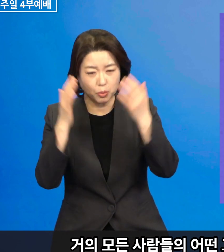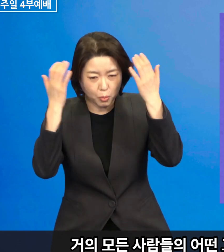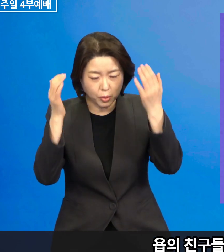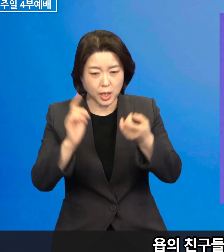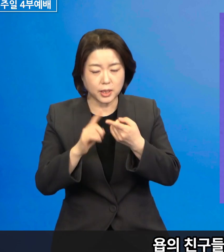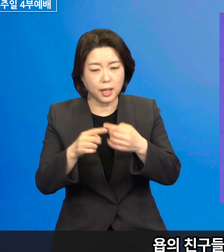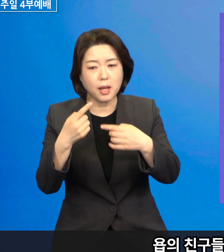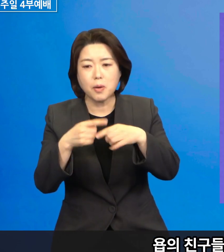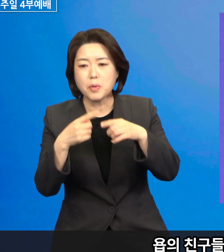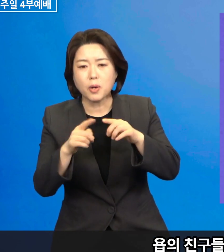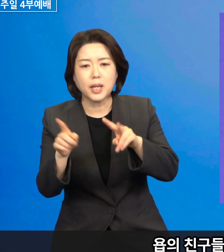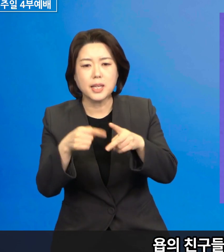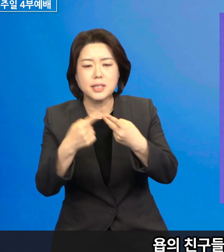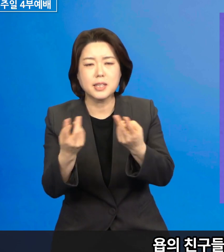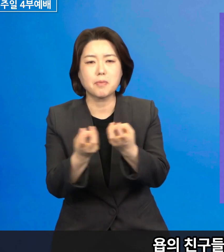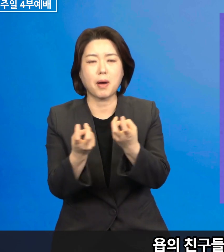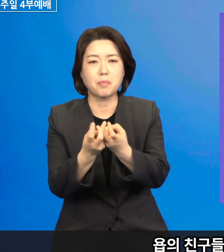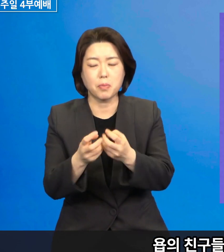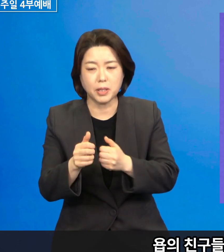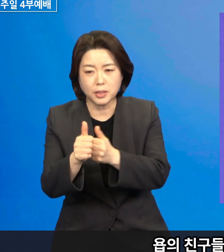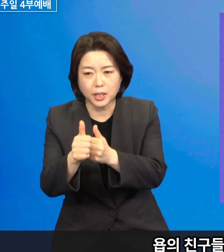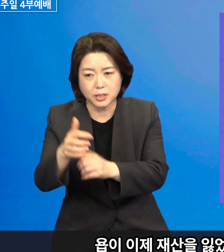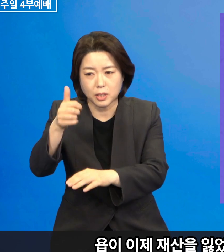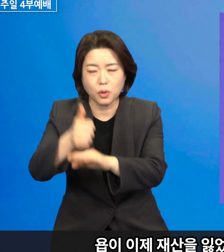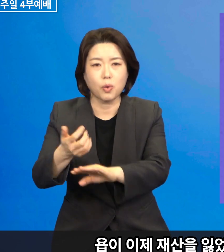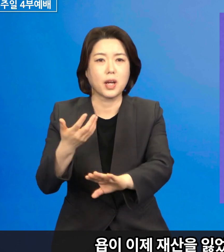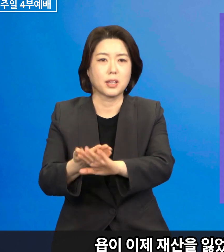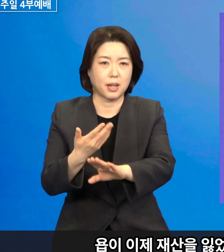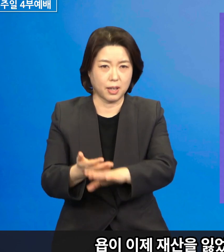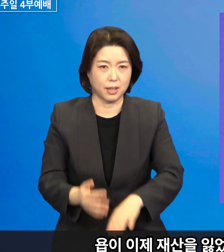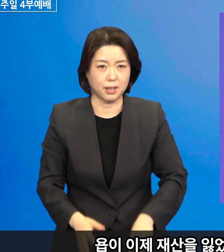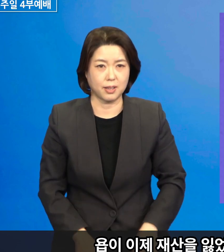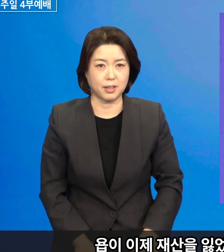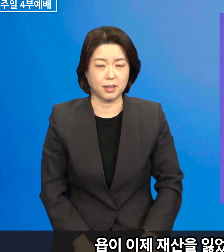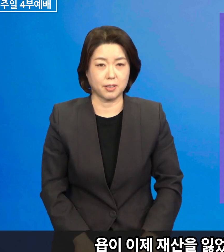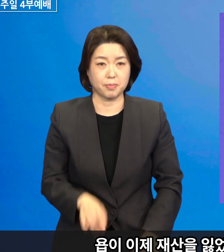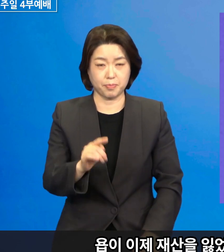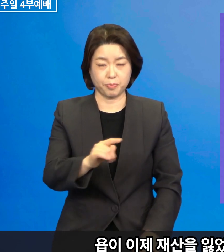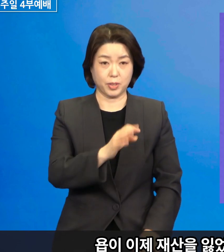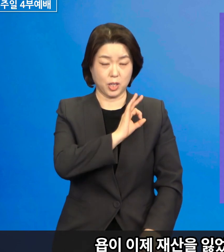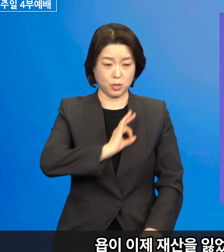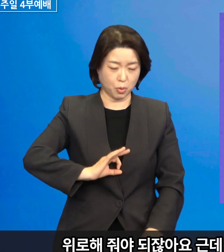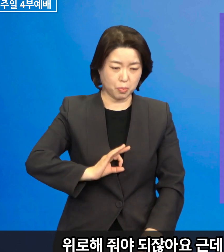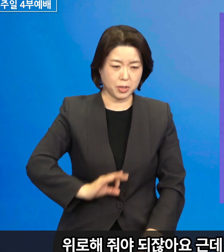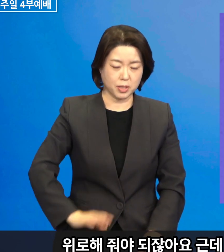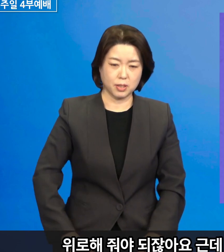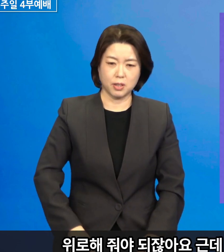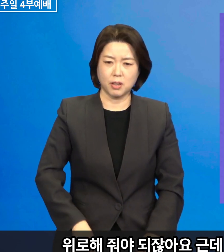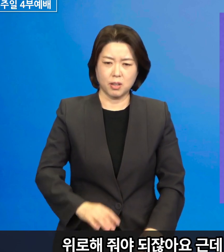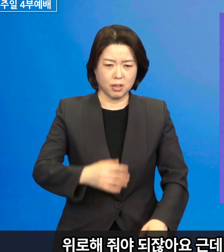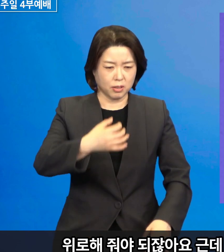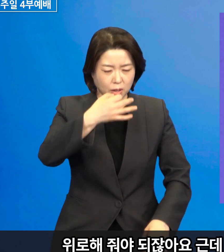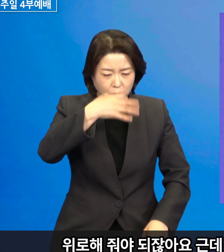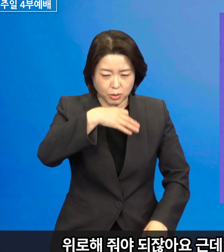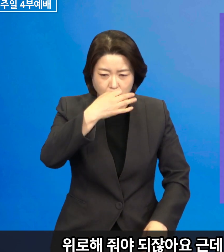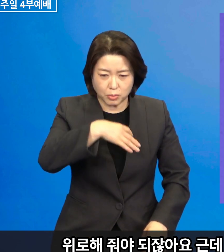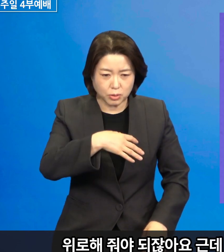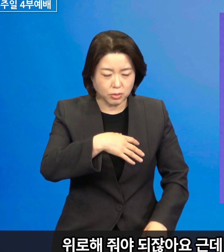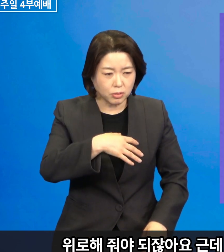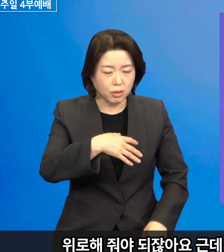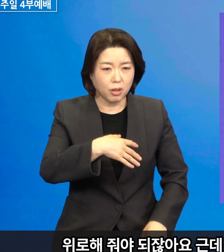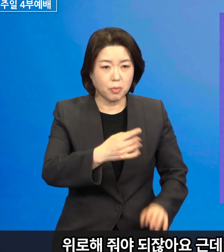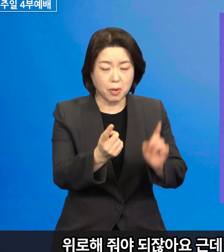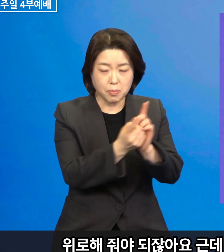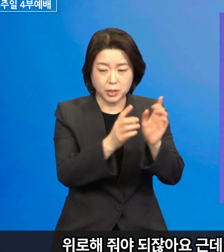방법입니다. 욥의 친구들이 욥에게 와서, 욥이 이제 재산을 잃었어요. 가족들을 잃었어요. 아니, 위로해 줘야 되잖아요. 근데